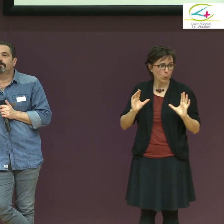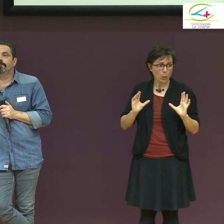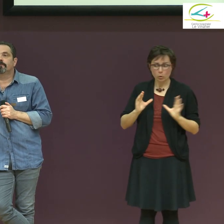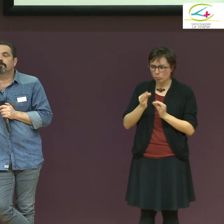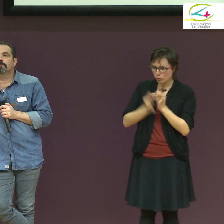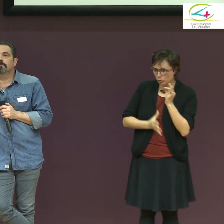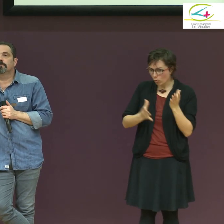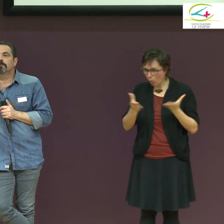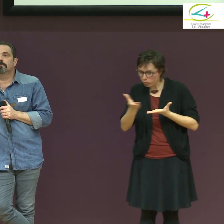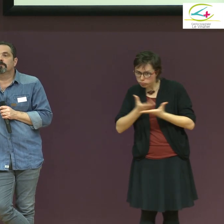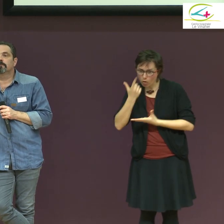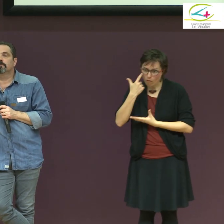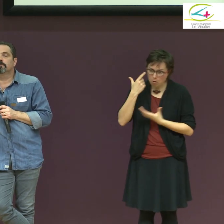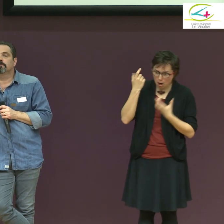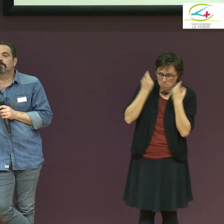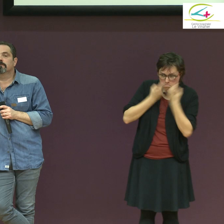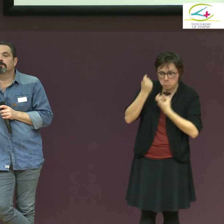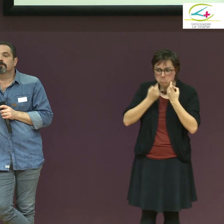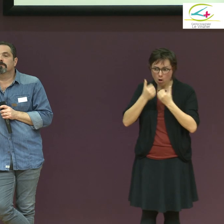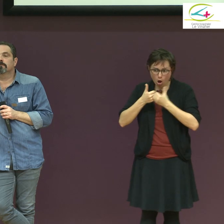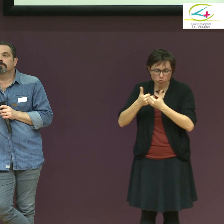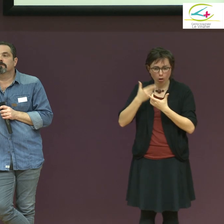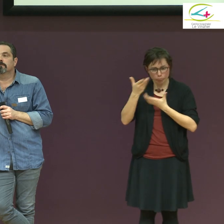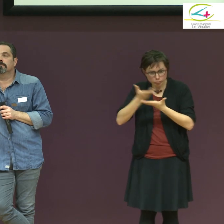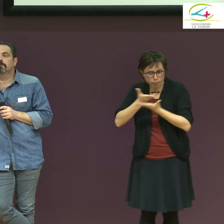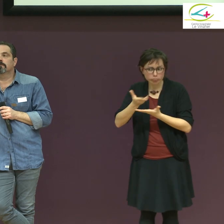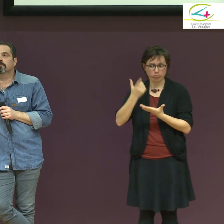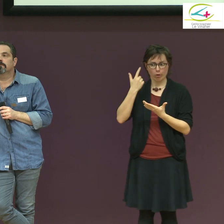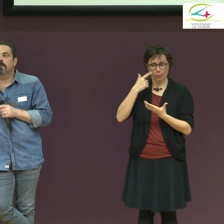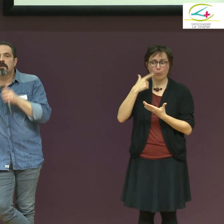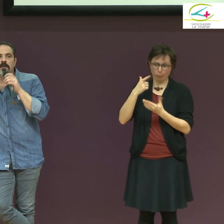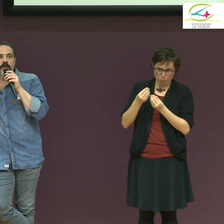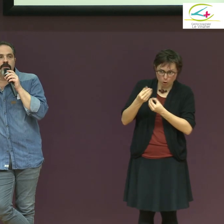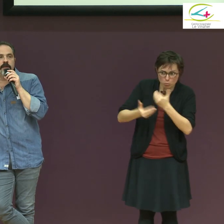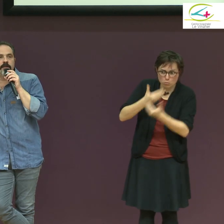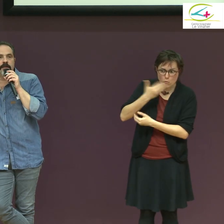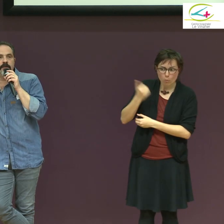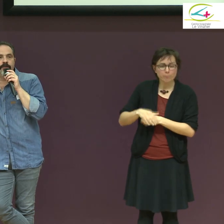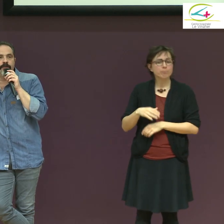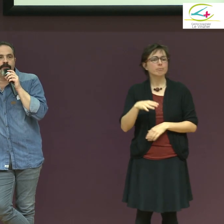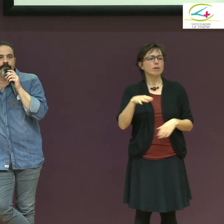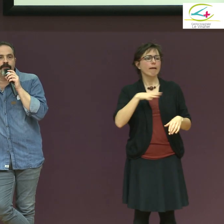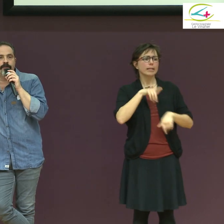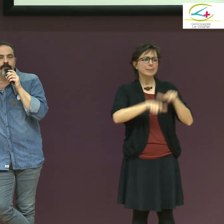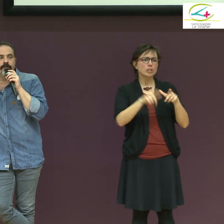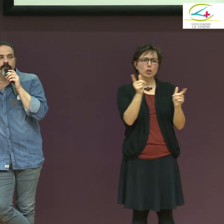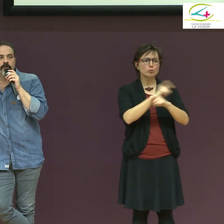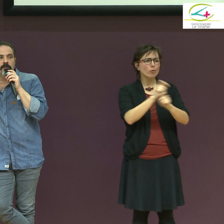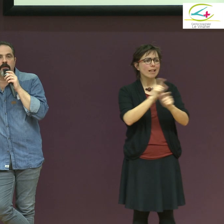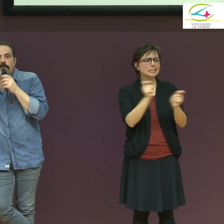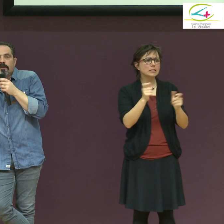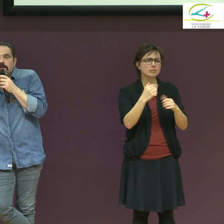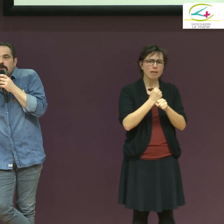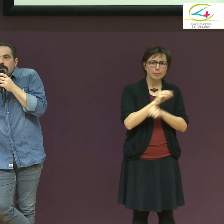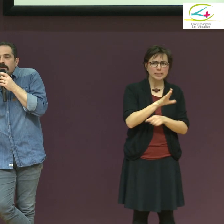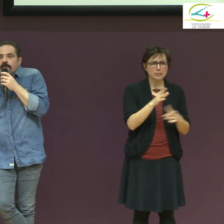des solutions, on va essayer de voir ce qu'on peut vous proposer, mettre en place avec vous pour ça. Il y a des journalistes dans la salle.